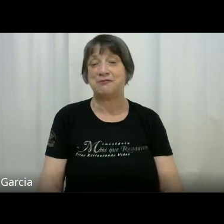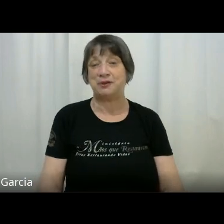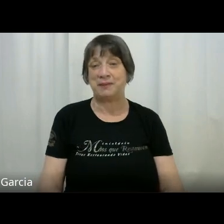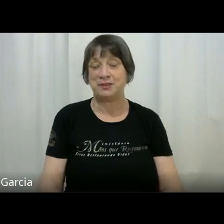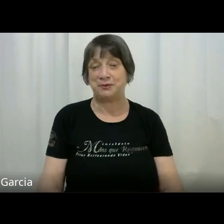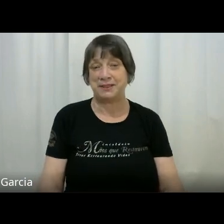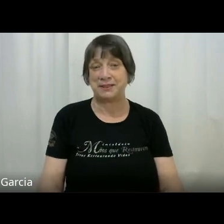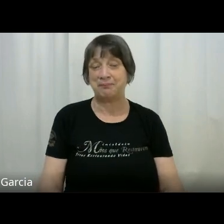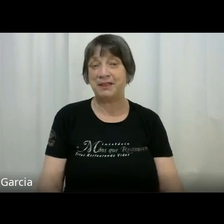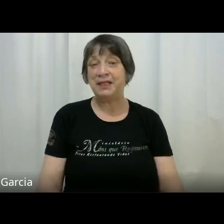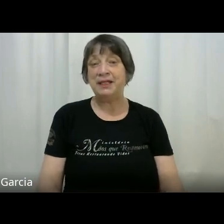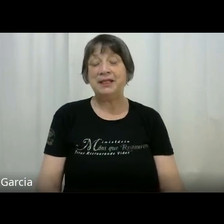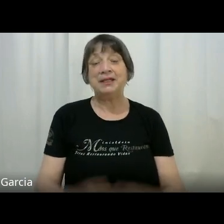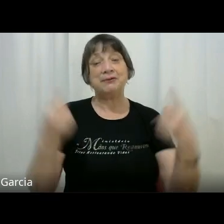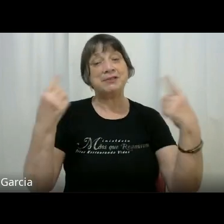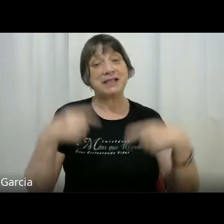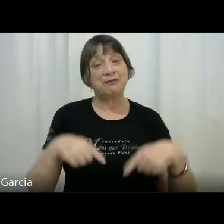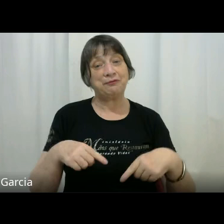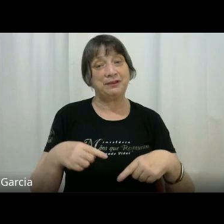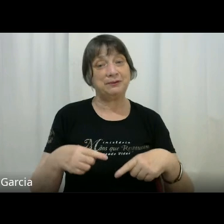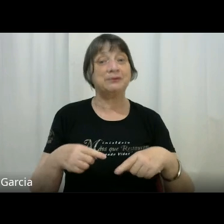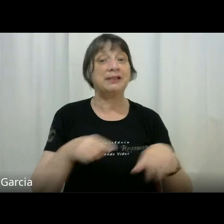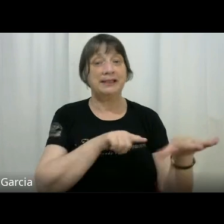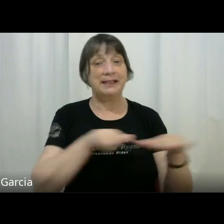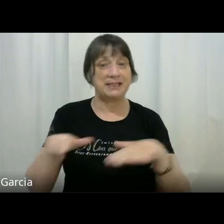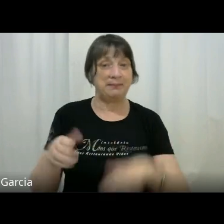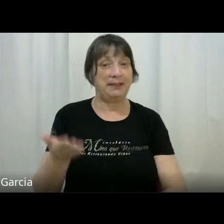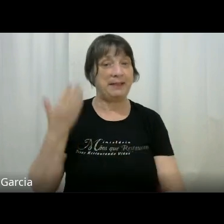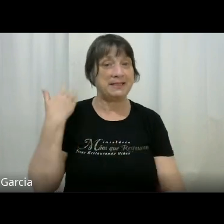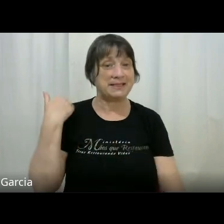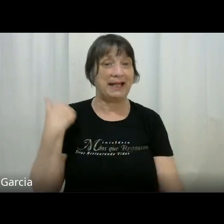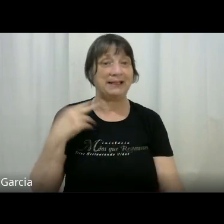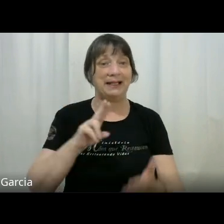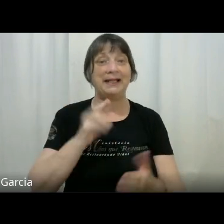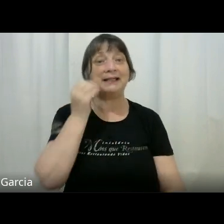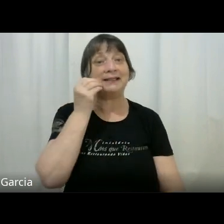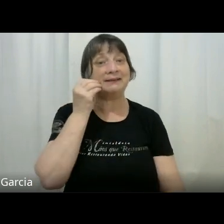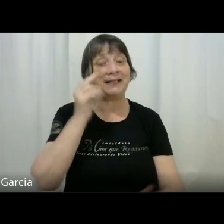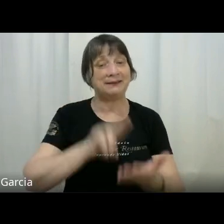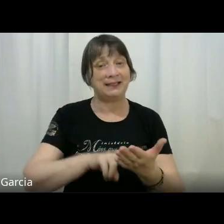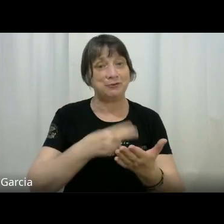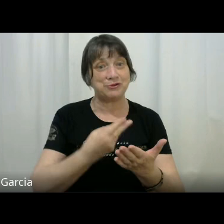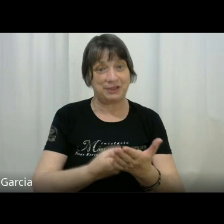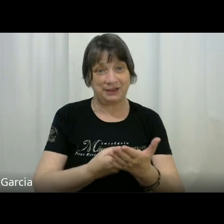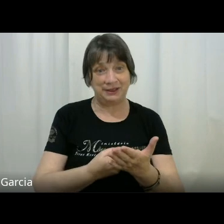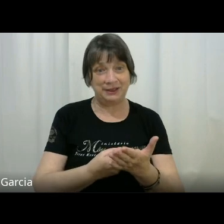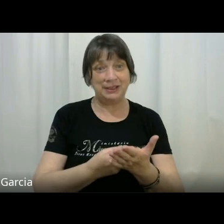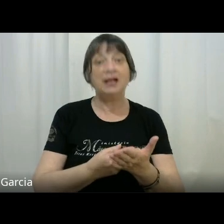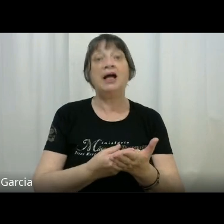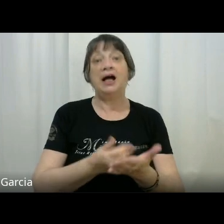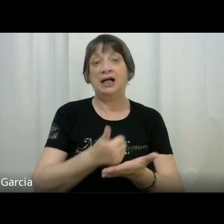as informações. E o desafio da semana passada era tentar